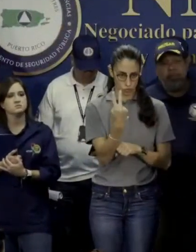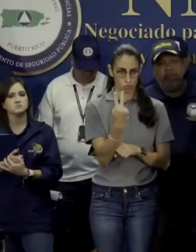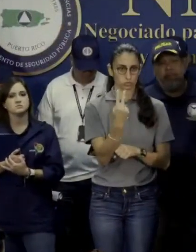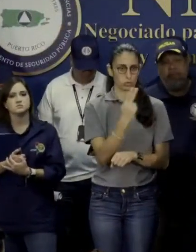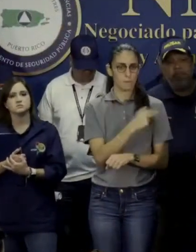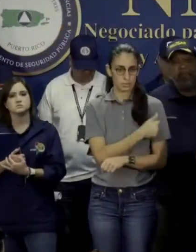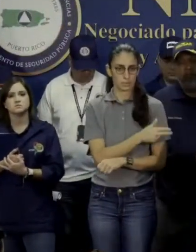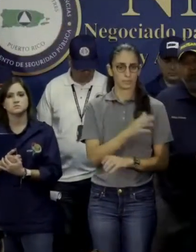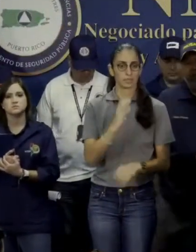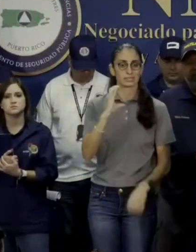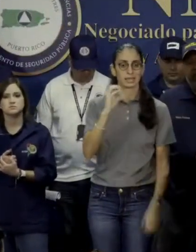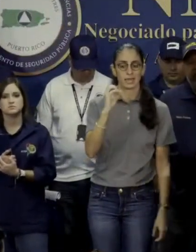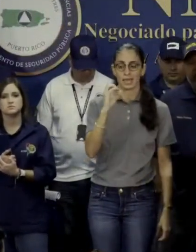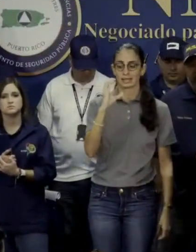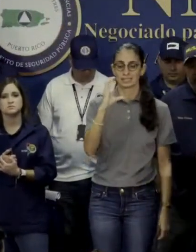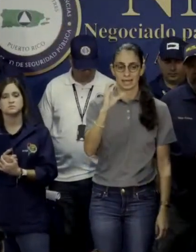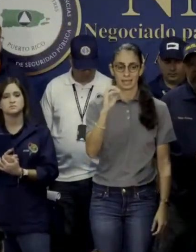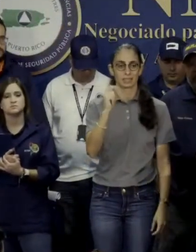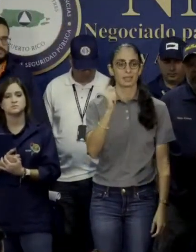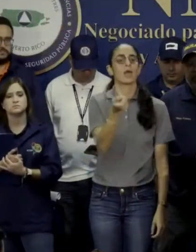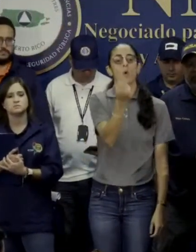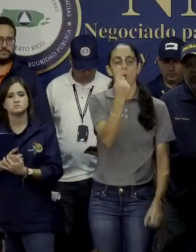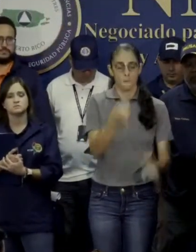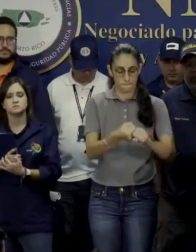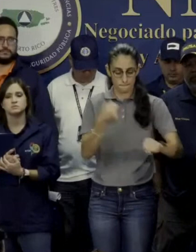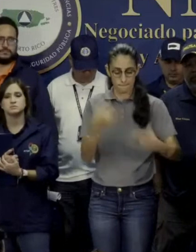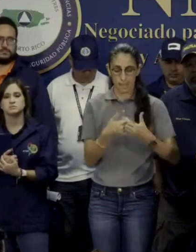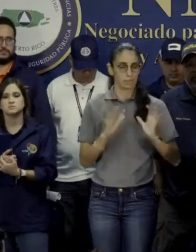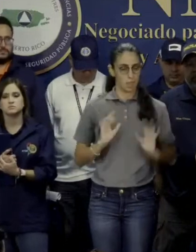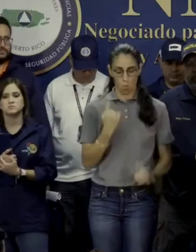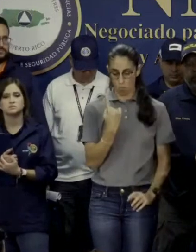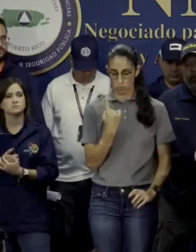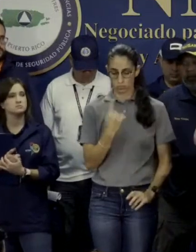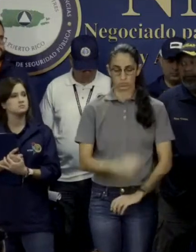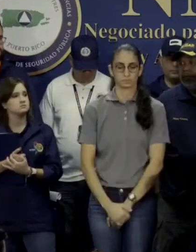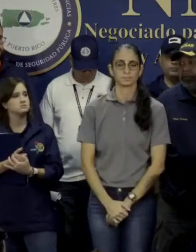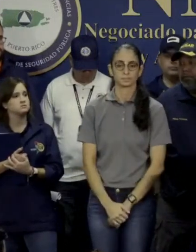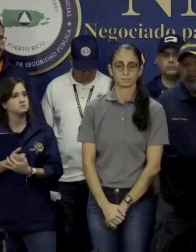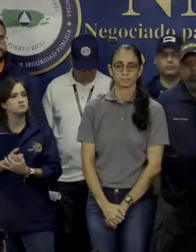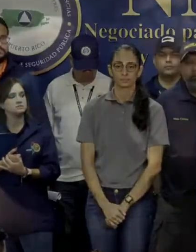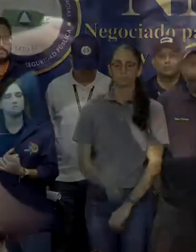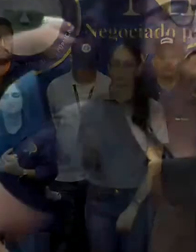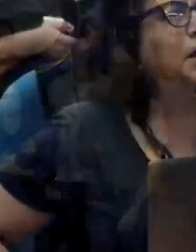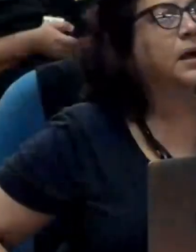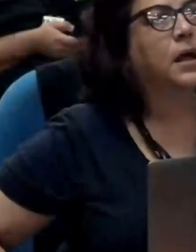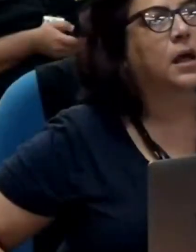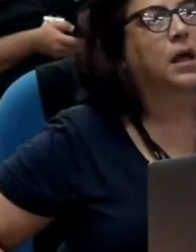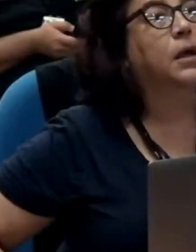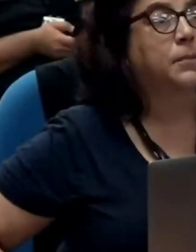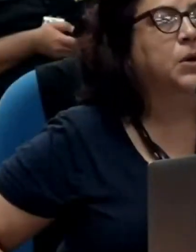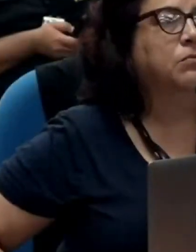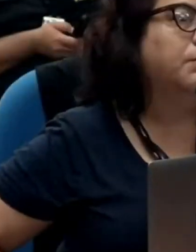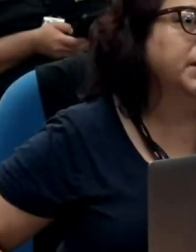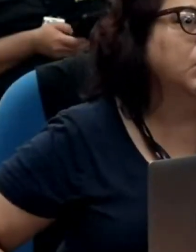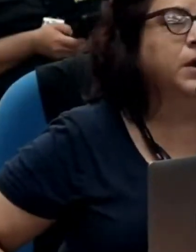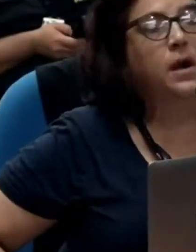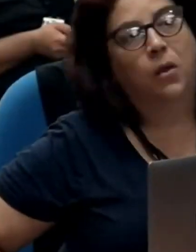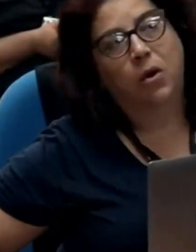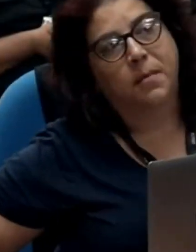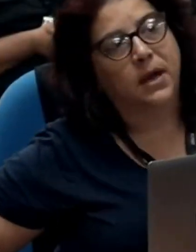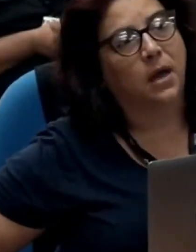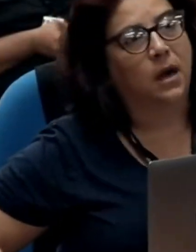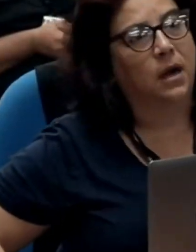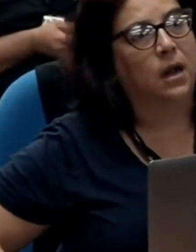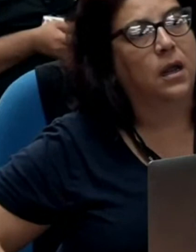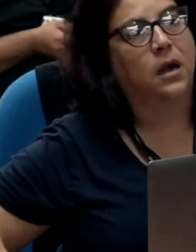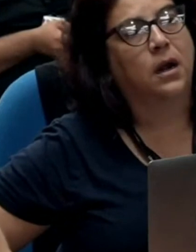hospitales. Los hospitales, y los CDT solamente tienen uno. Solamente tienen uno, correcto. Ok. Vale. Tengo otra pregunta para el